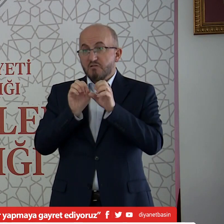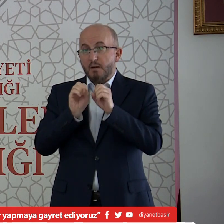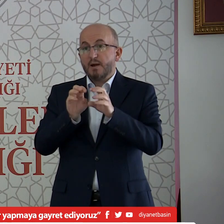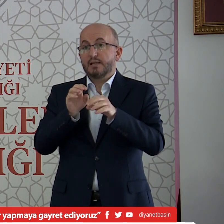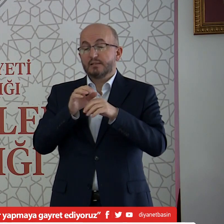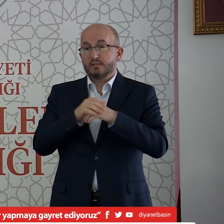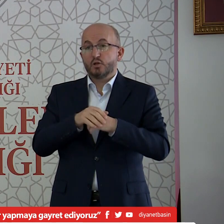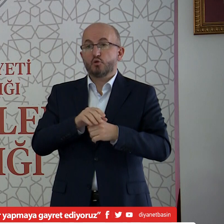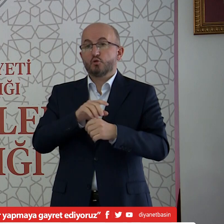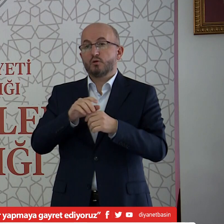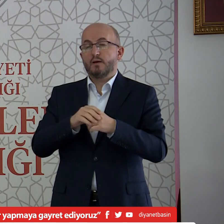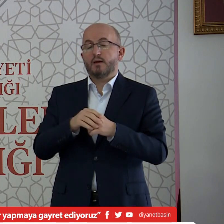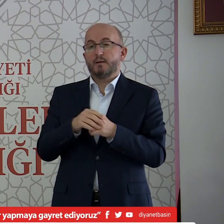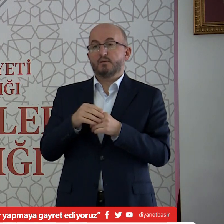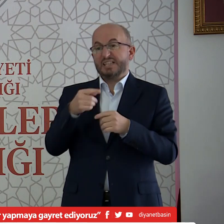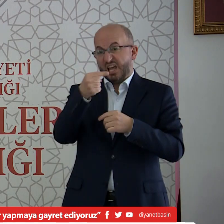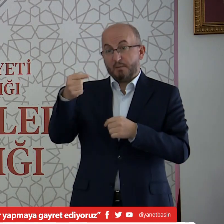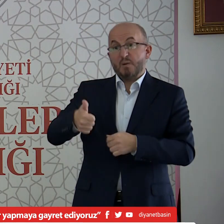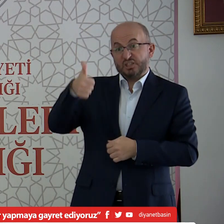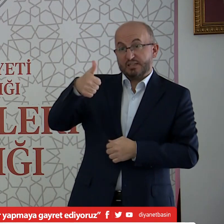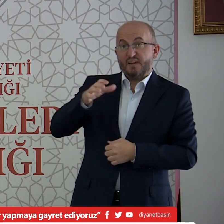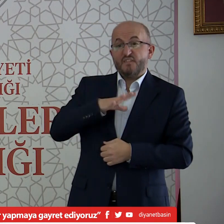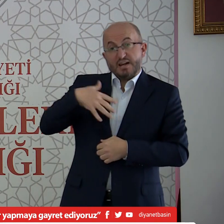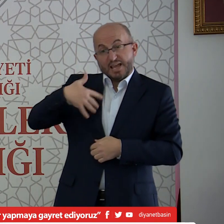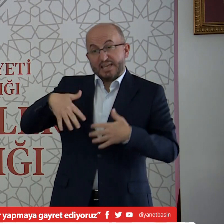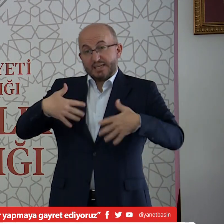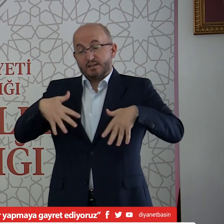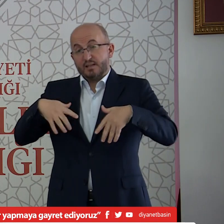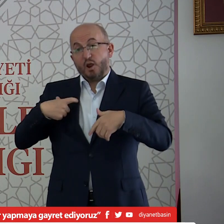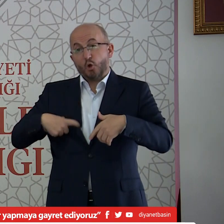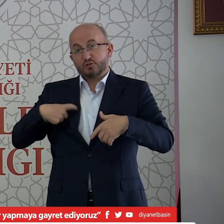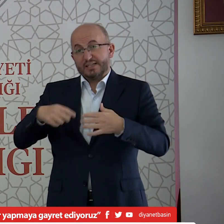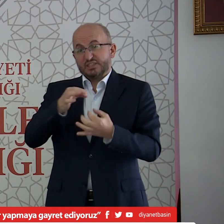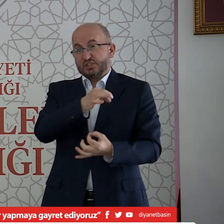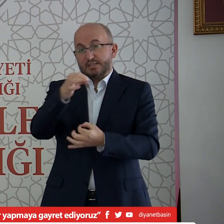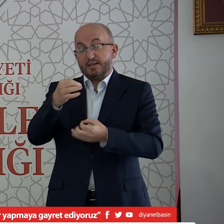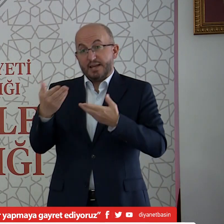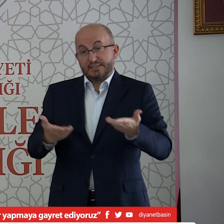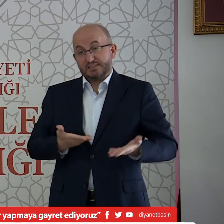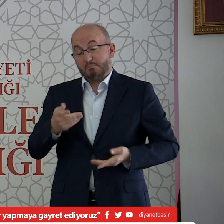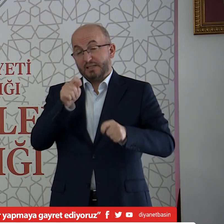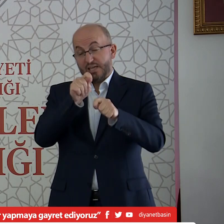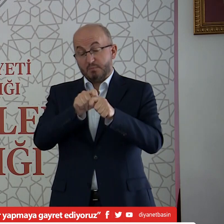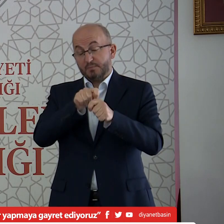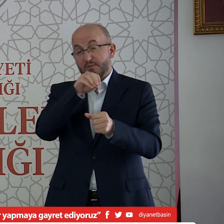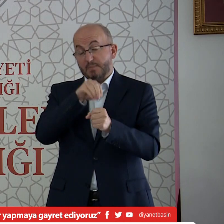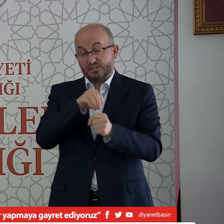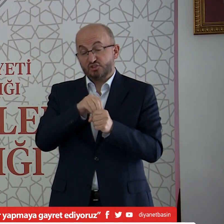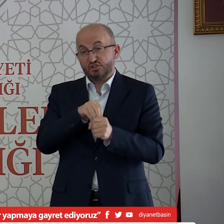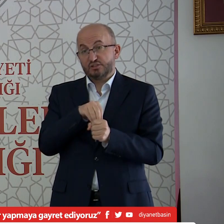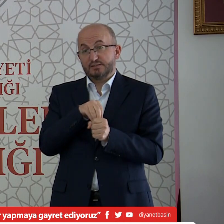daire başkanlığımız var. Sırf bunun için, yani engellilerimize yönelik ne gibi çalışmalar yapalım